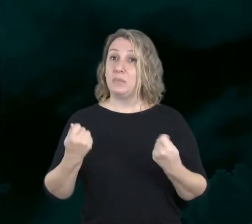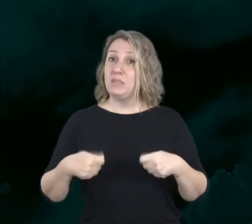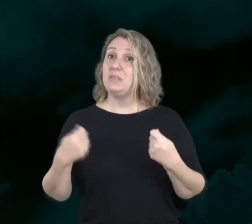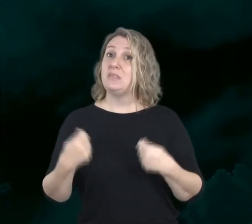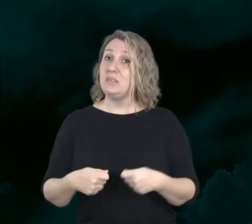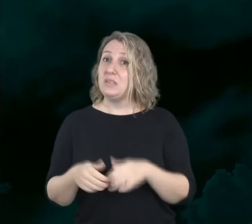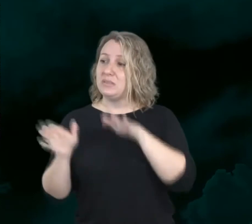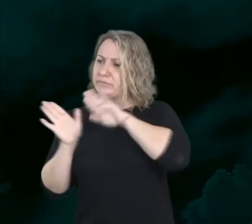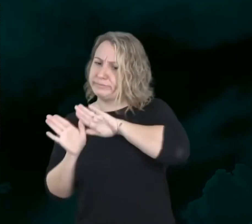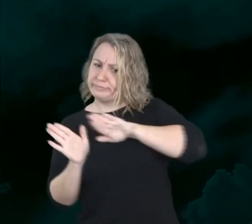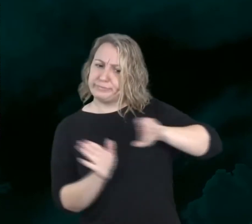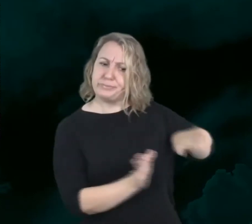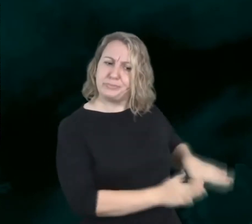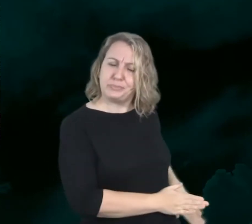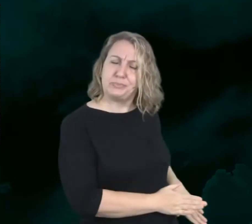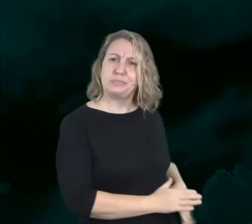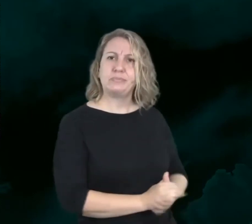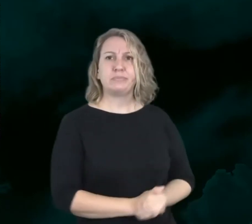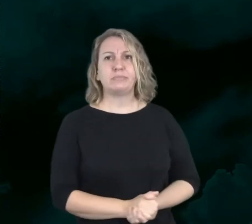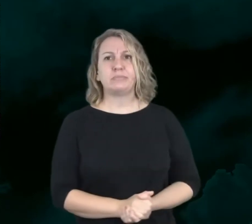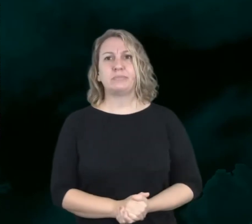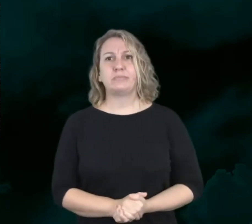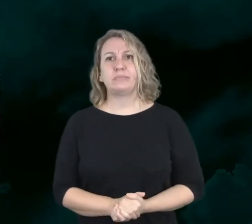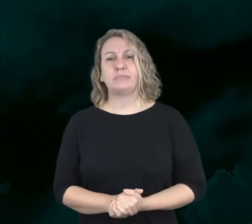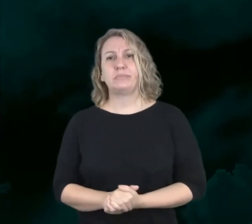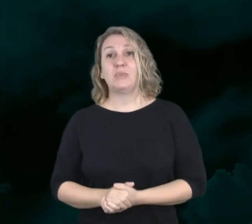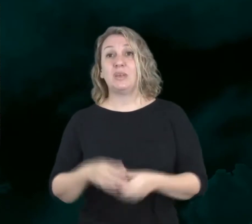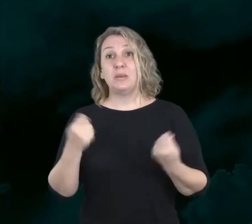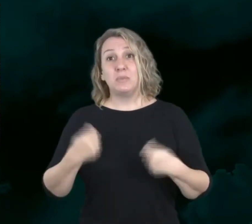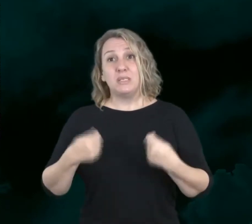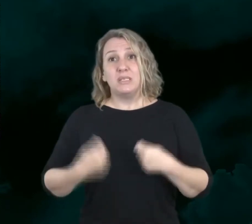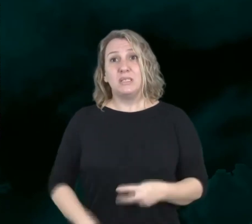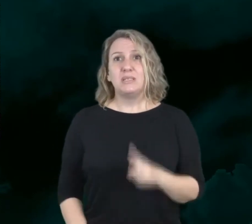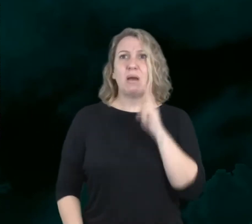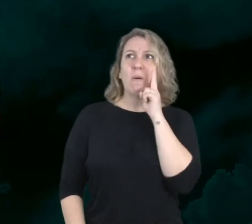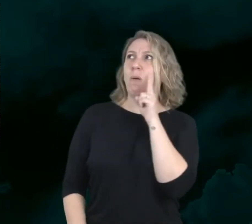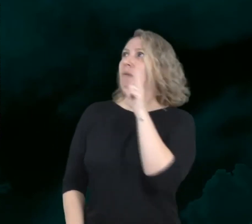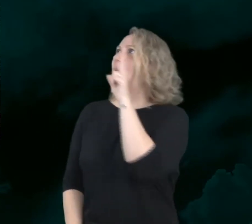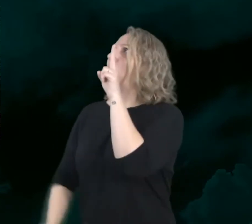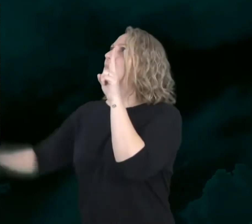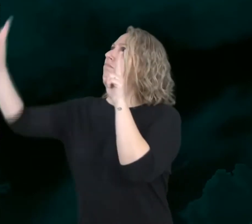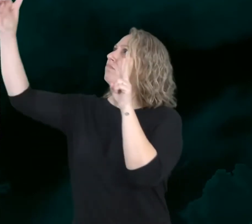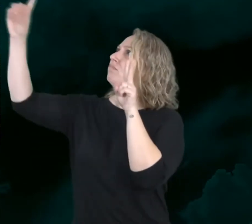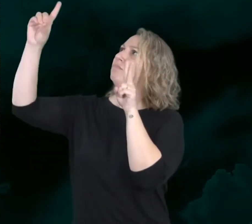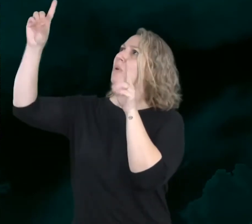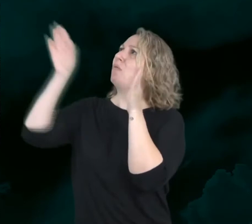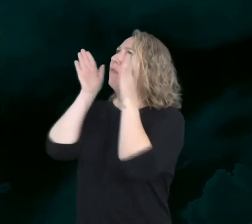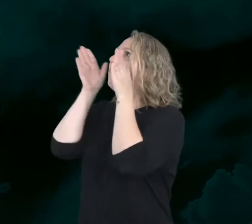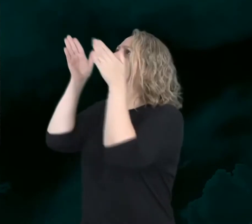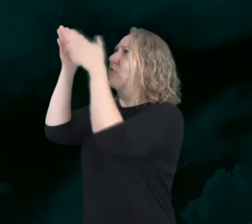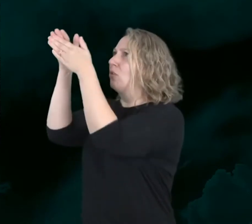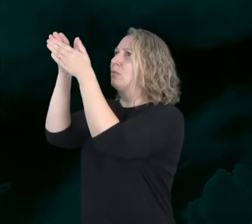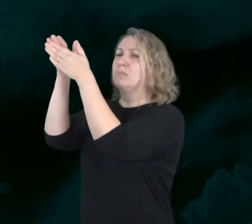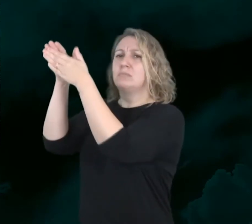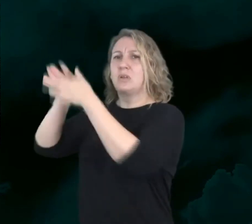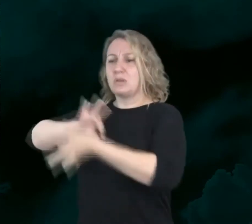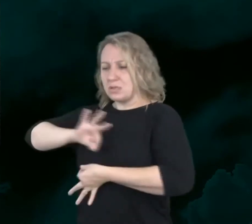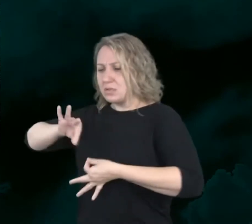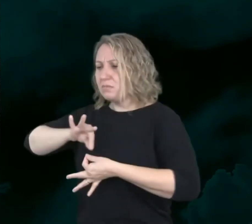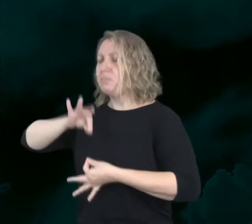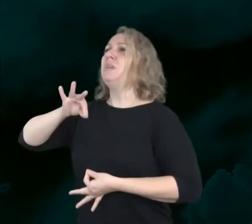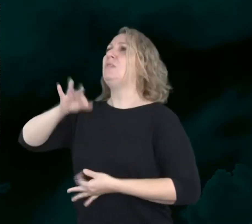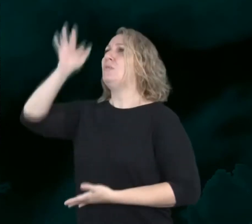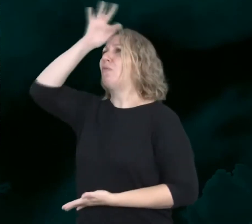de miopia. Nós precisamos ver que nós temos um Espírito dentro de nós, nós temos a nossa fé que tem acesso às coisas